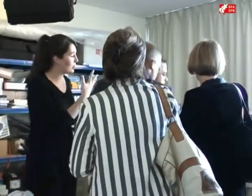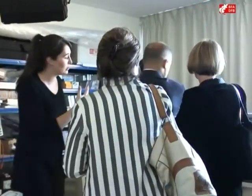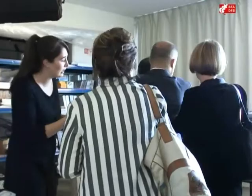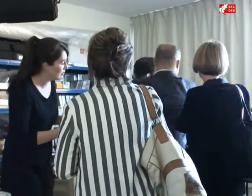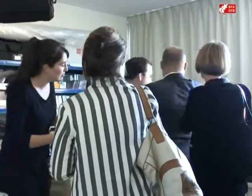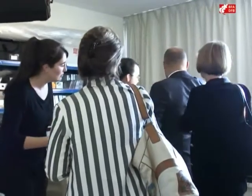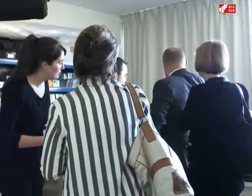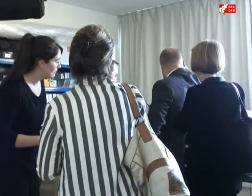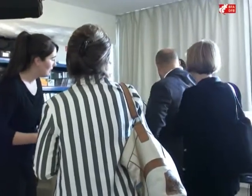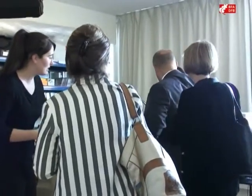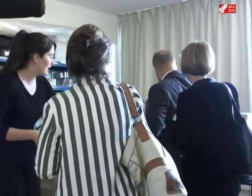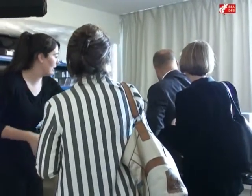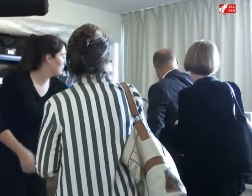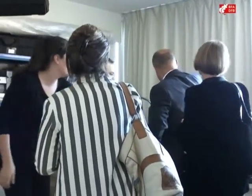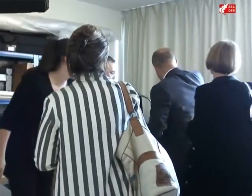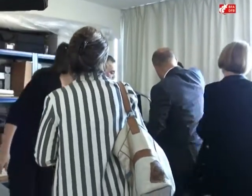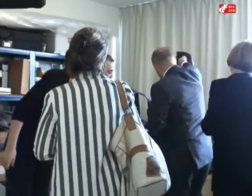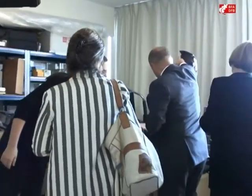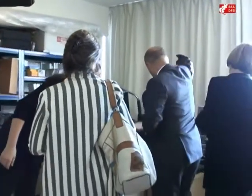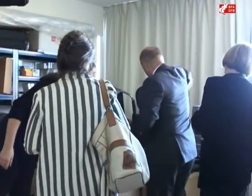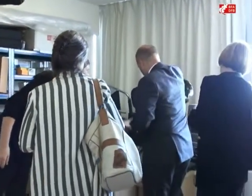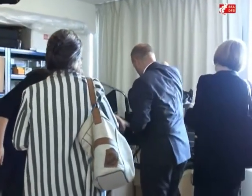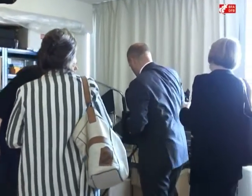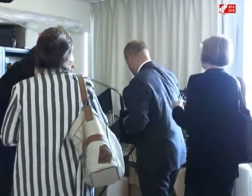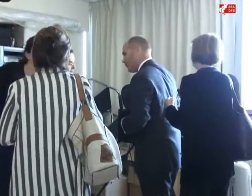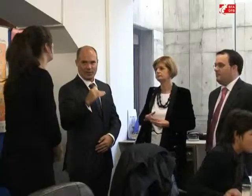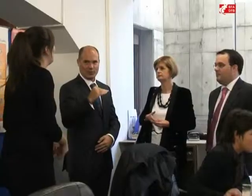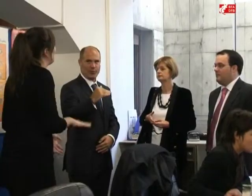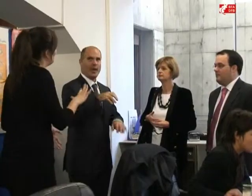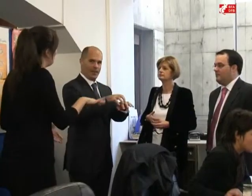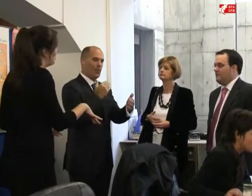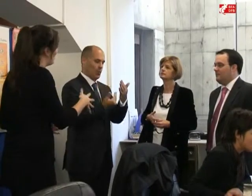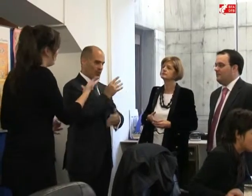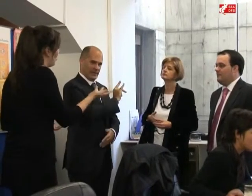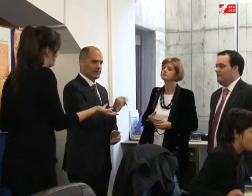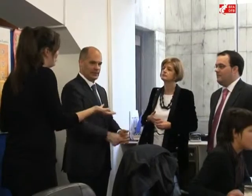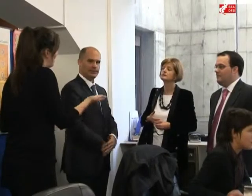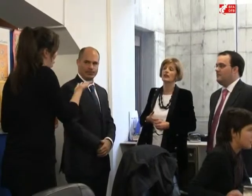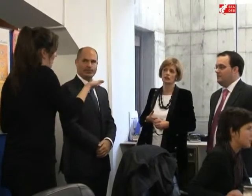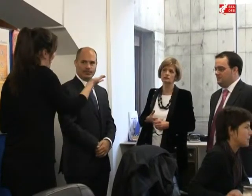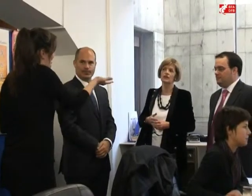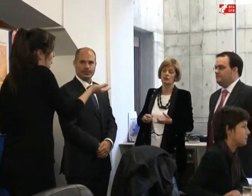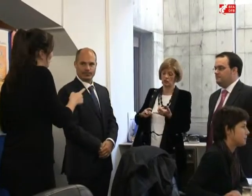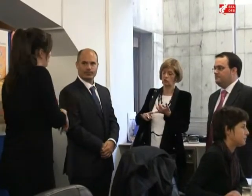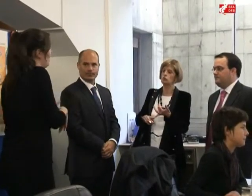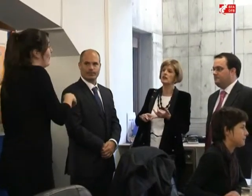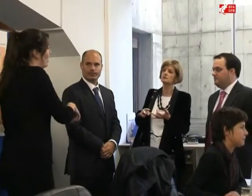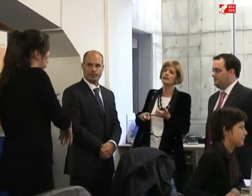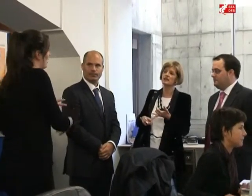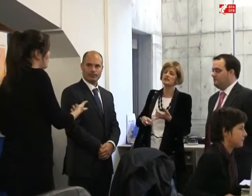prompter. Que está aquí el prompter. Por la tarde suele haber, por ejemplo, menos. Y por la mañana eso, como son médicos y